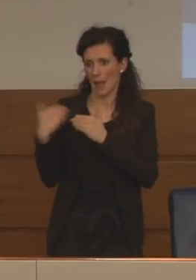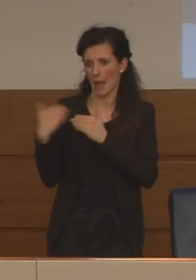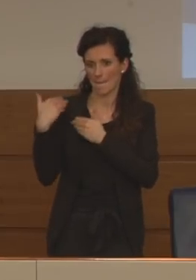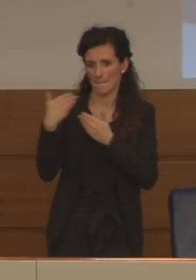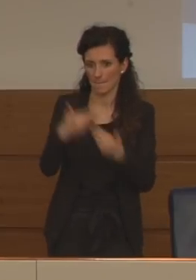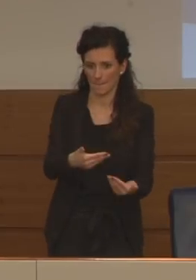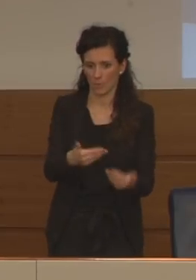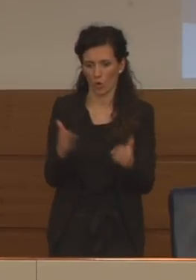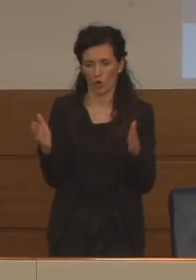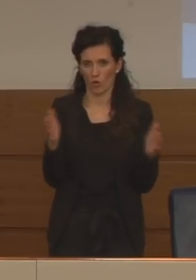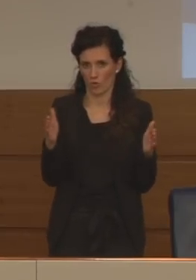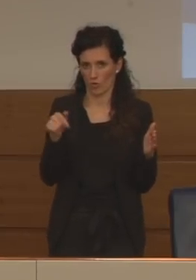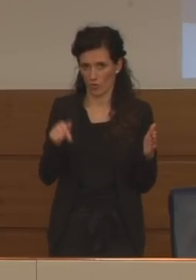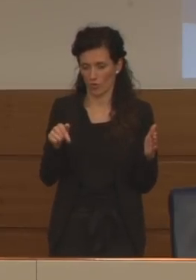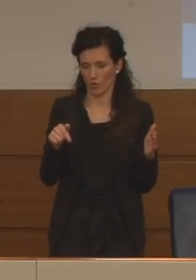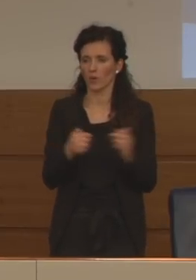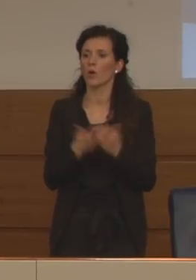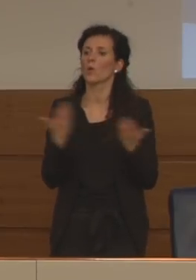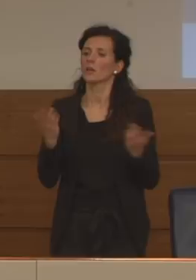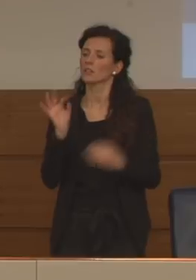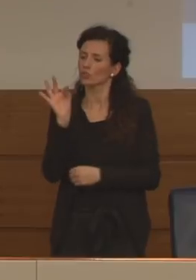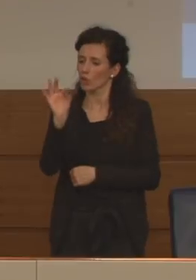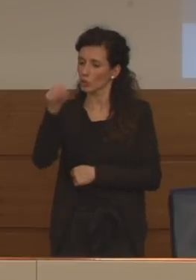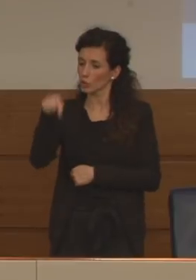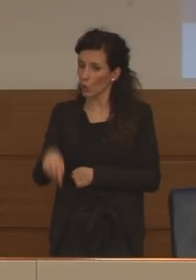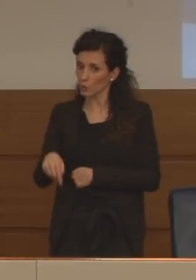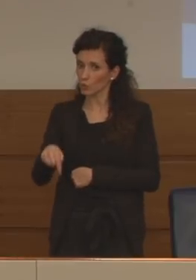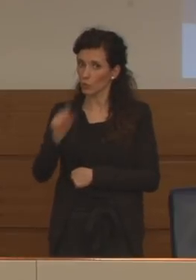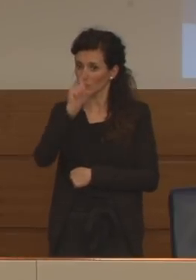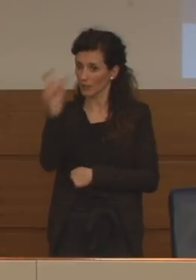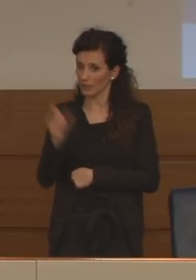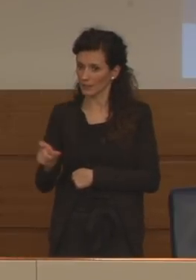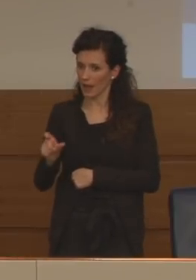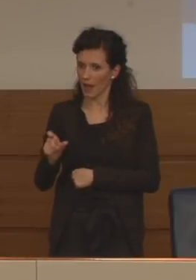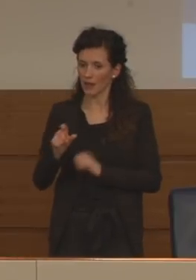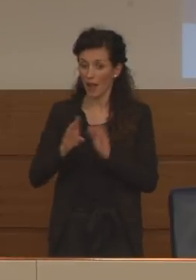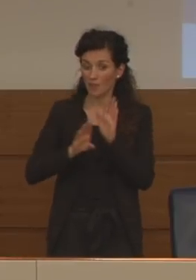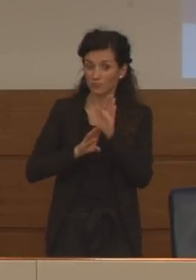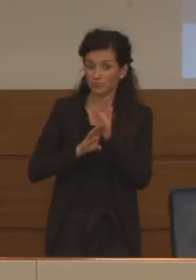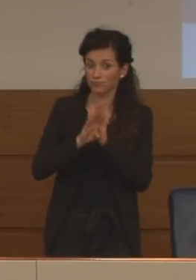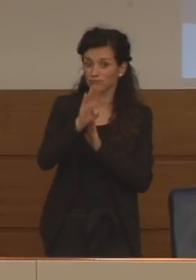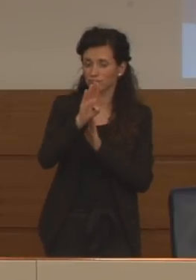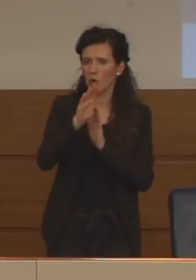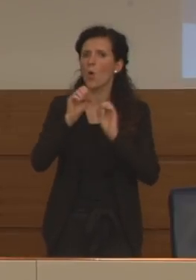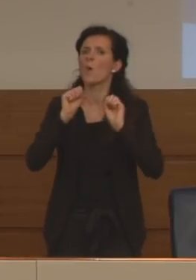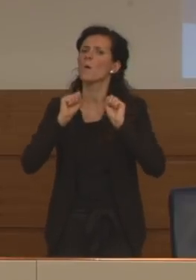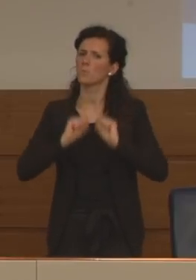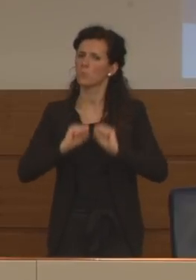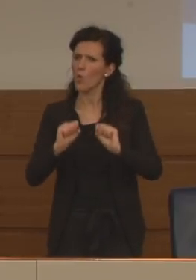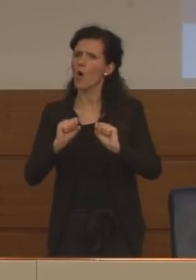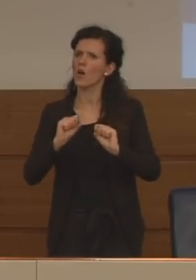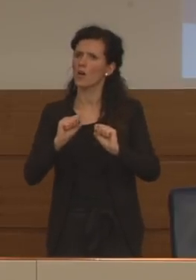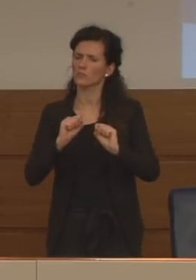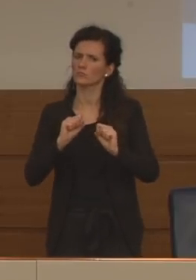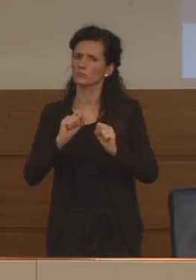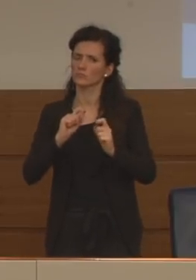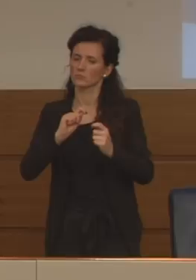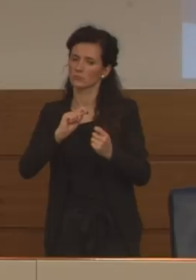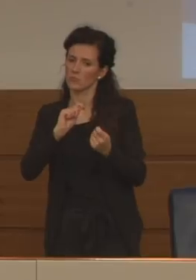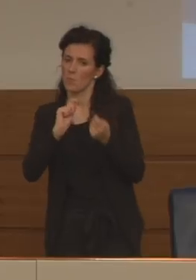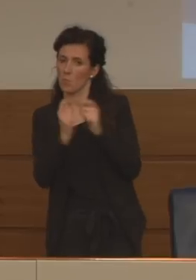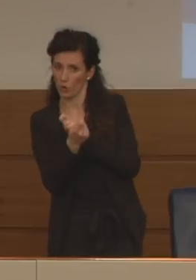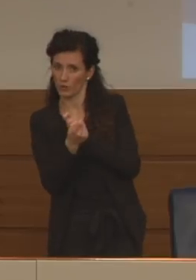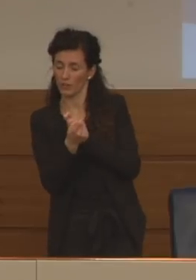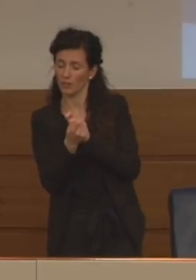per ragioni del sud è che queste curve possano essere modificate e dal numero